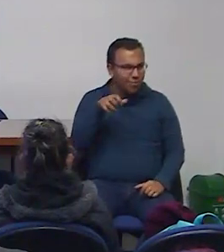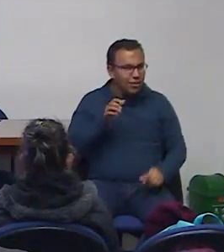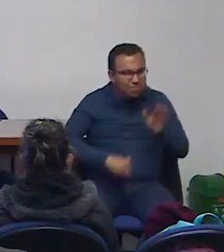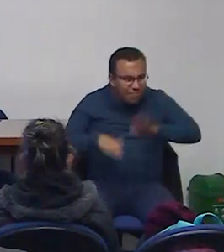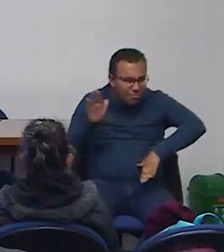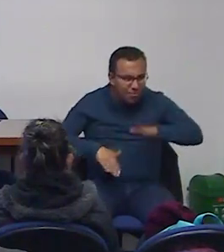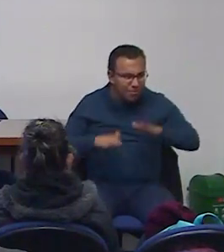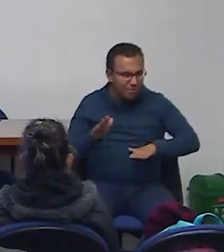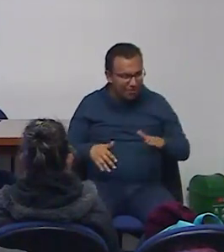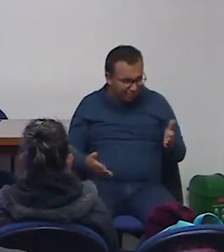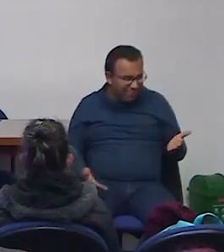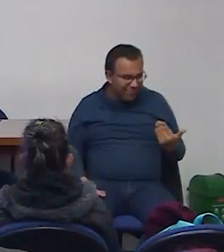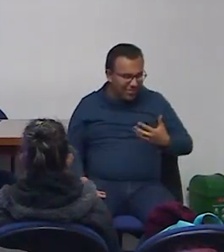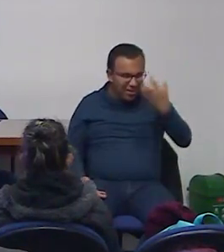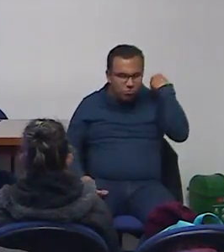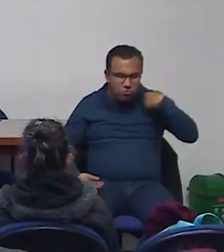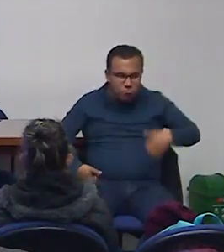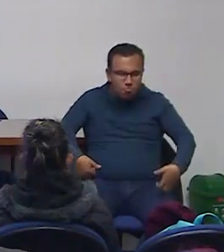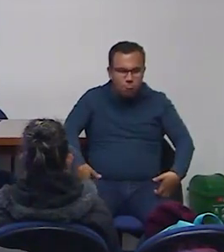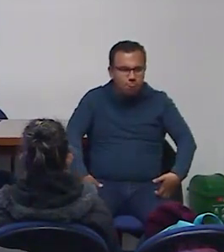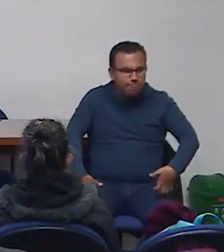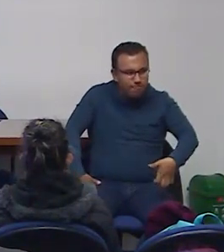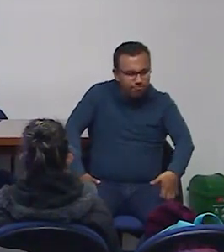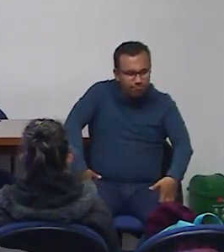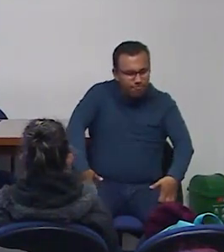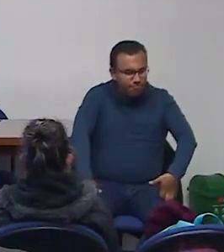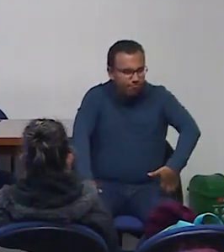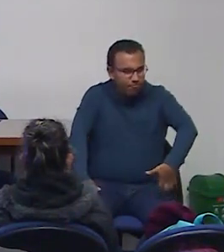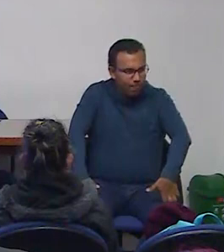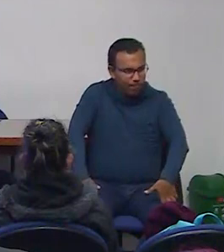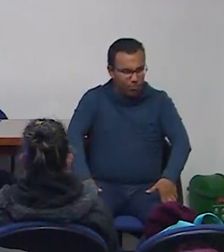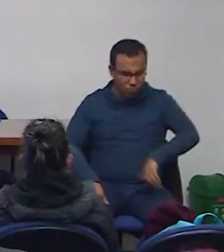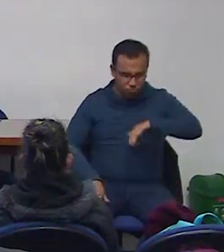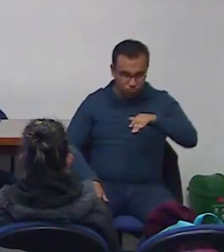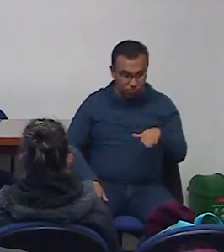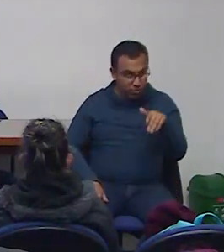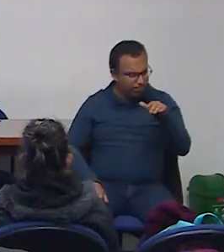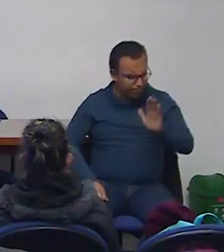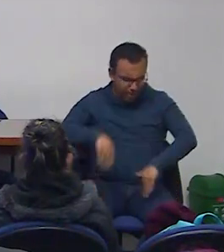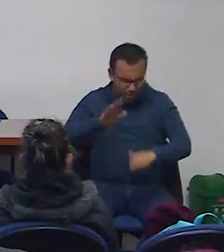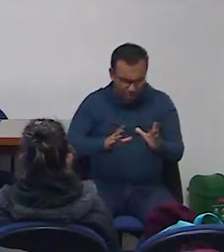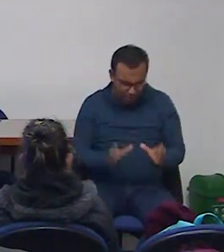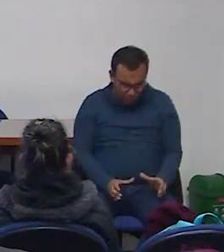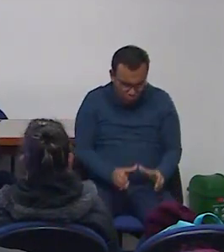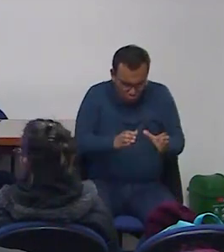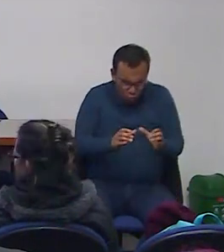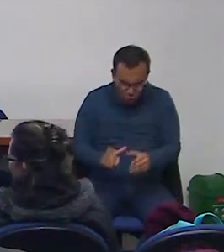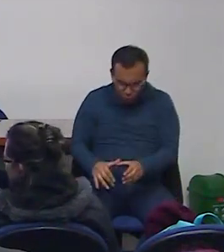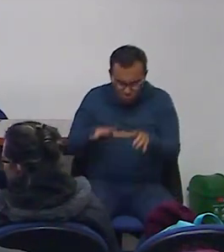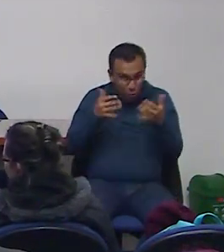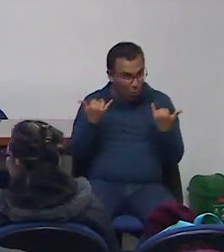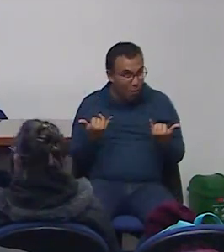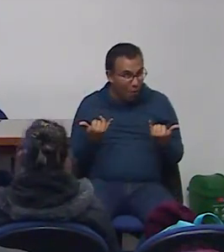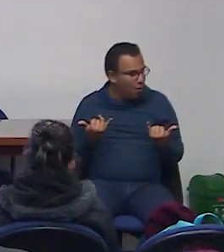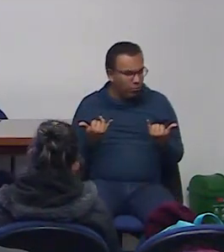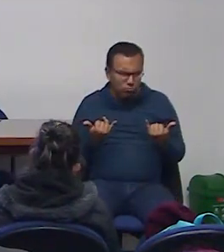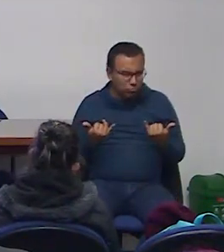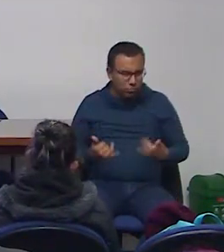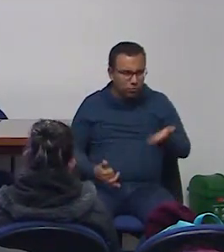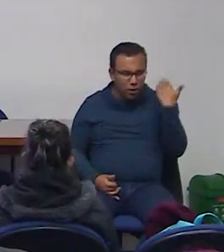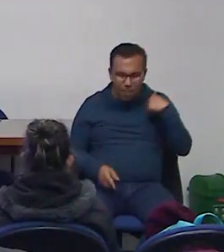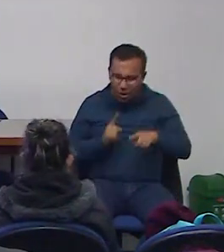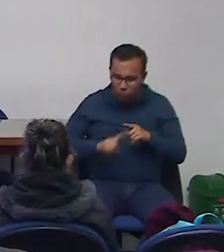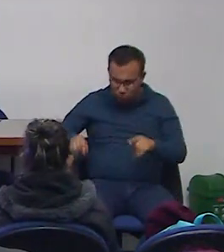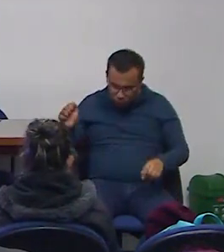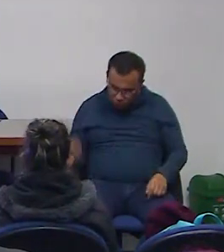ritmo no los primates eh con con tambor ni siquiera tambores hechos pues como hoy en día pero con